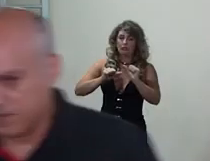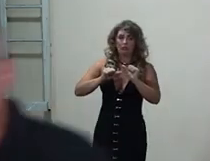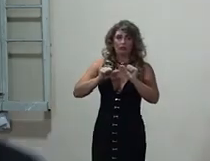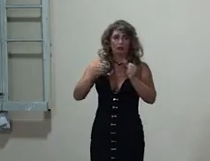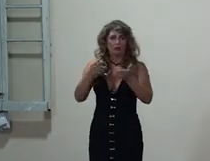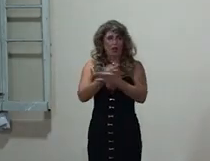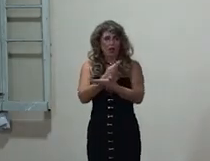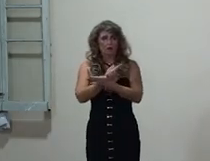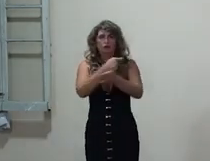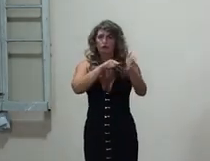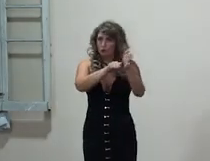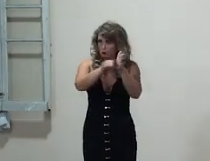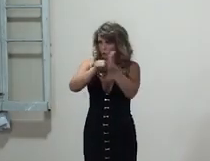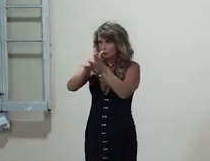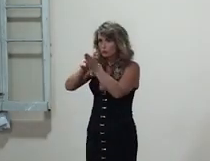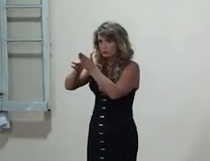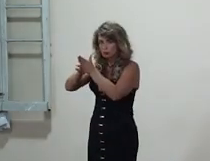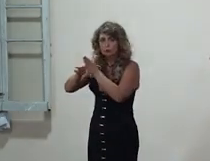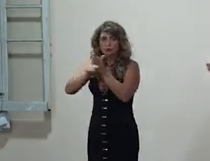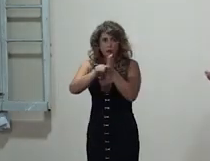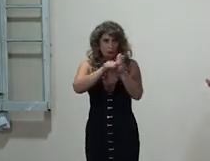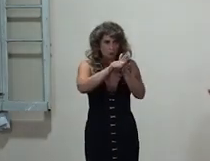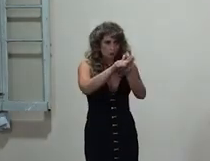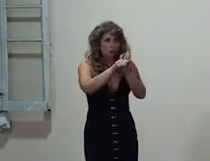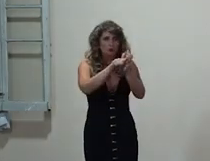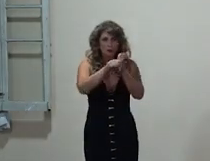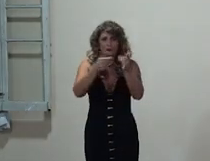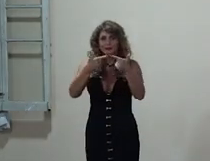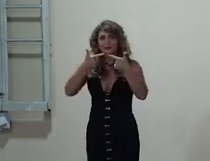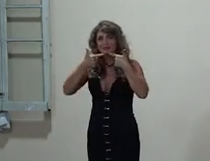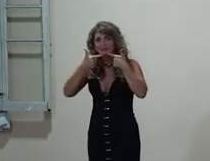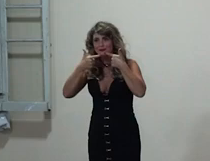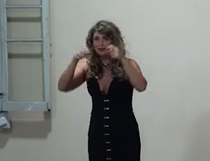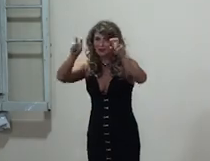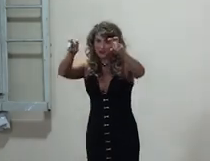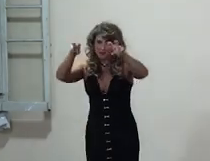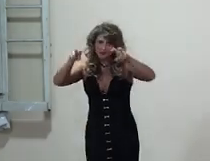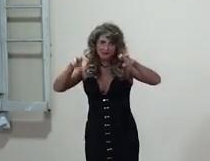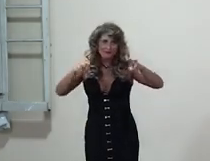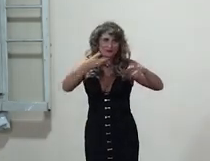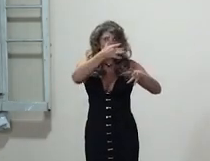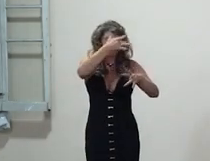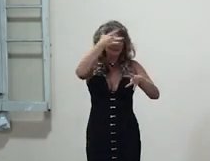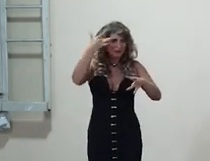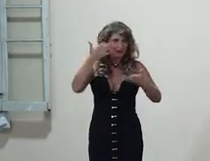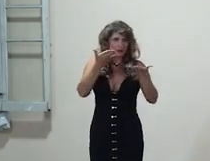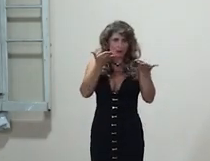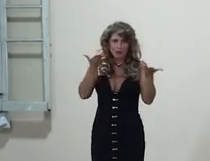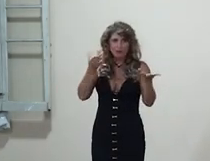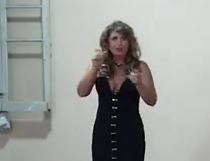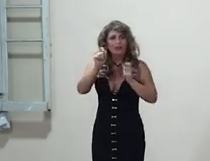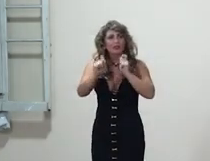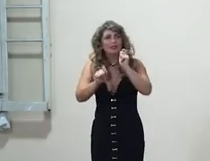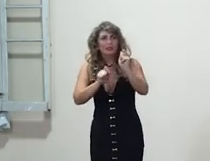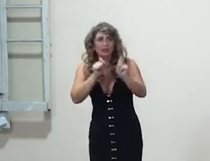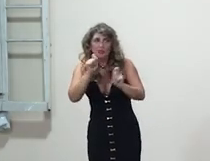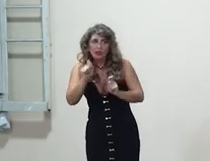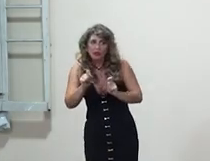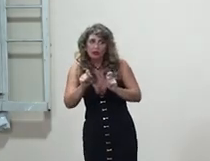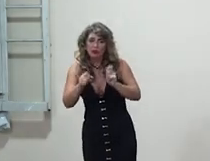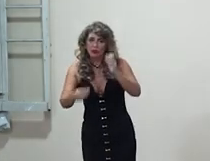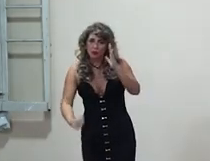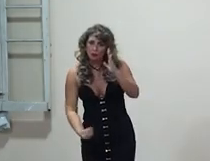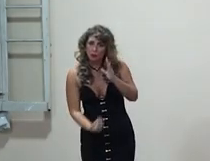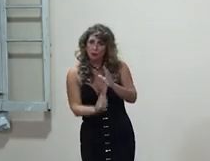Eu quero perguntar para esta simpática plateia, quem de vocês